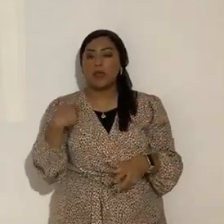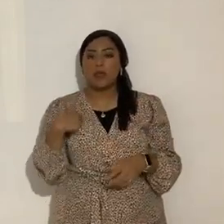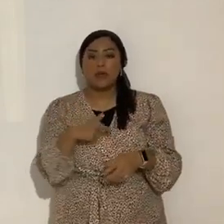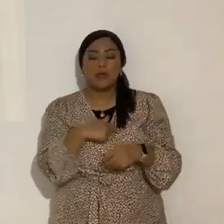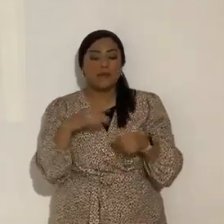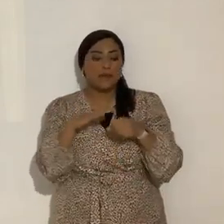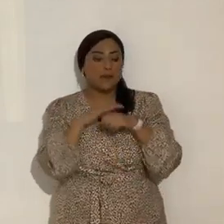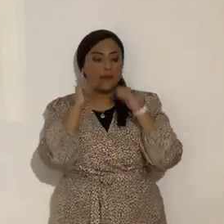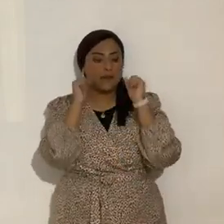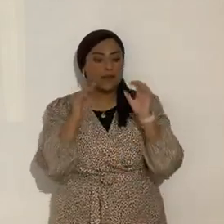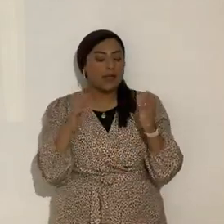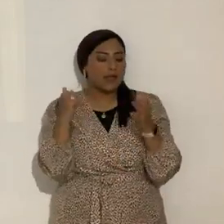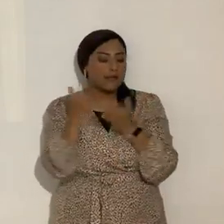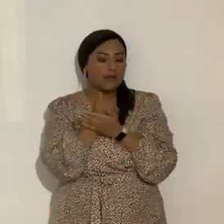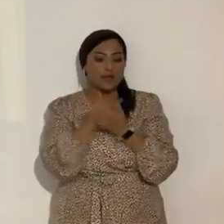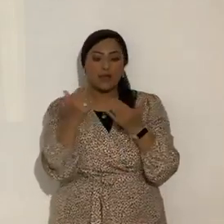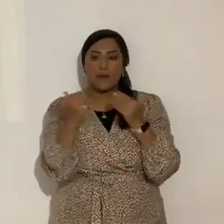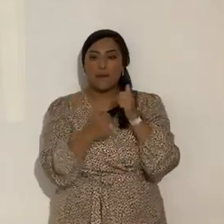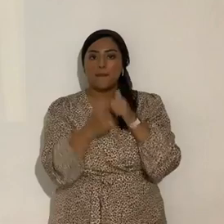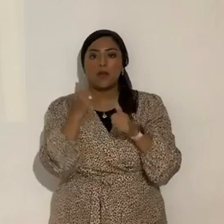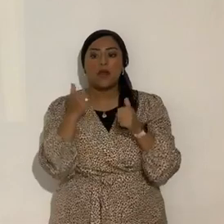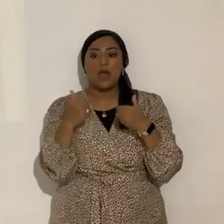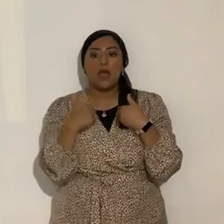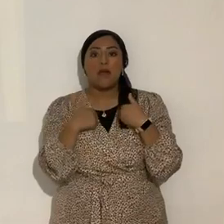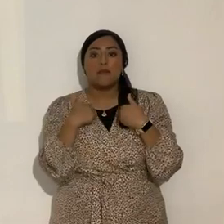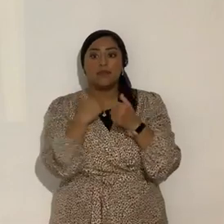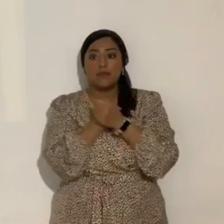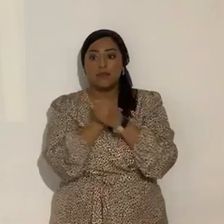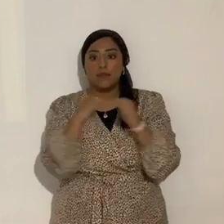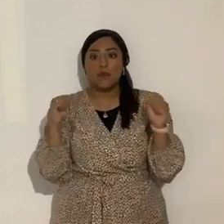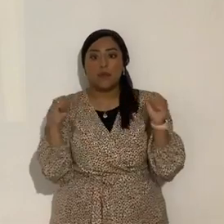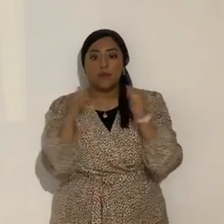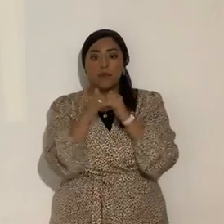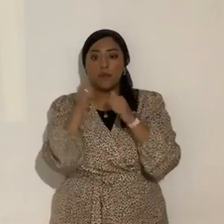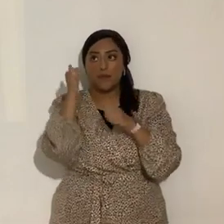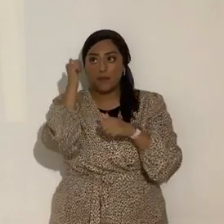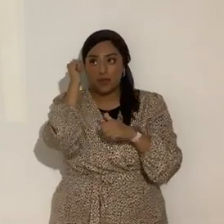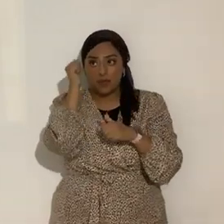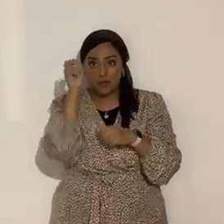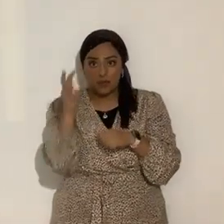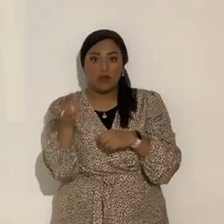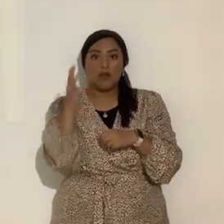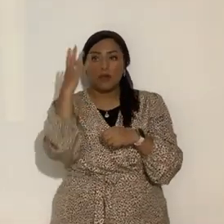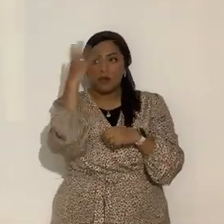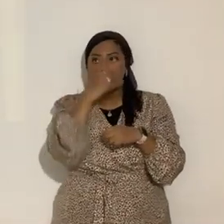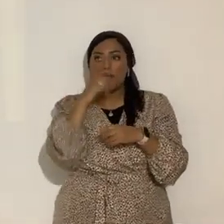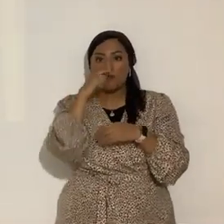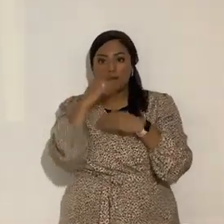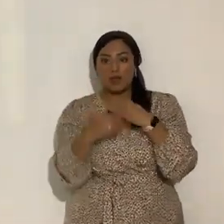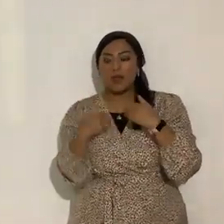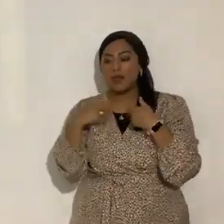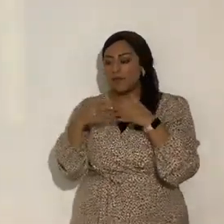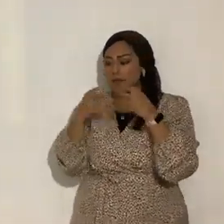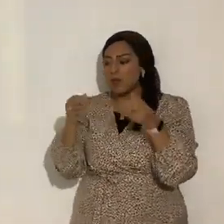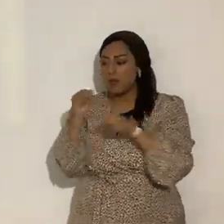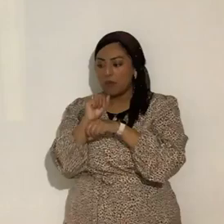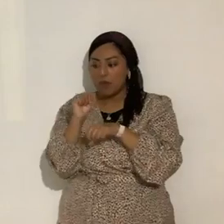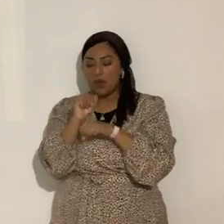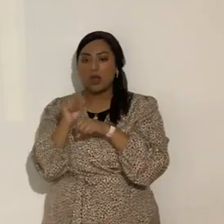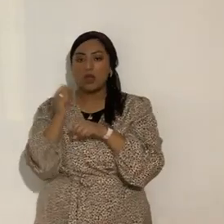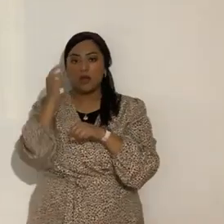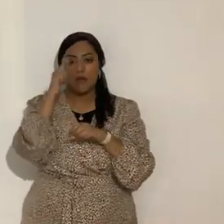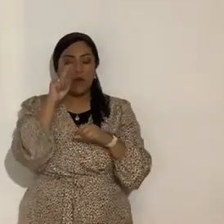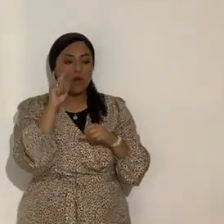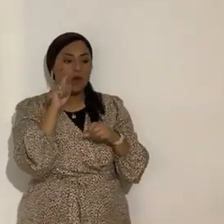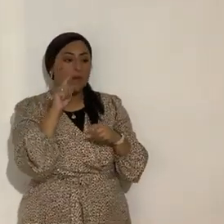súper prosperados en todo, sobre todo que tengamos la salvación en Yahshua Mashiach por su sangre preciosa, tengamos mucho trabajo para llevar el sustento, fuera